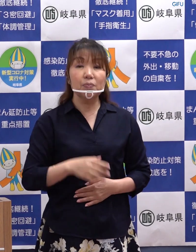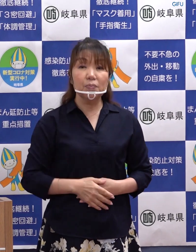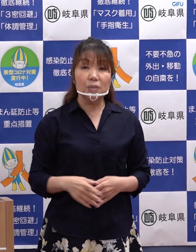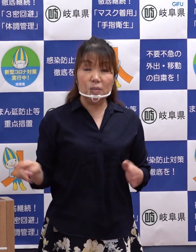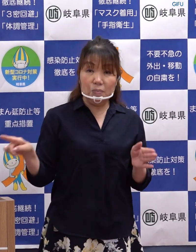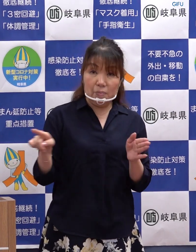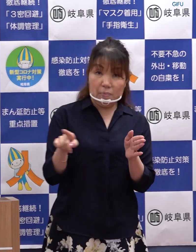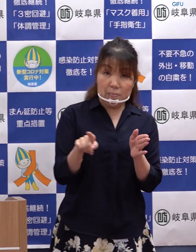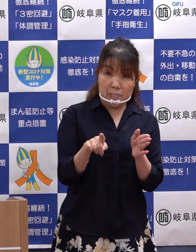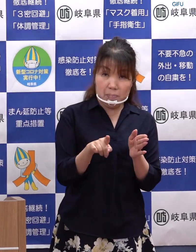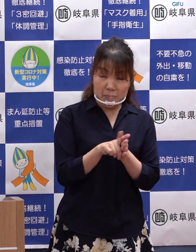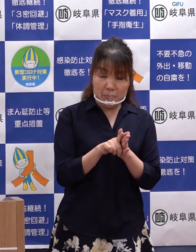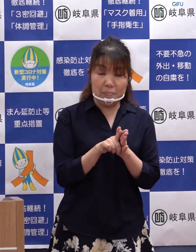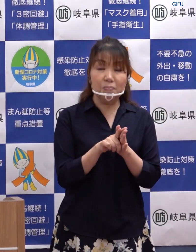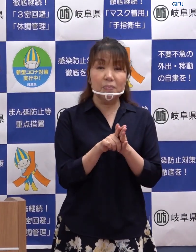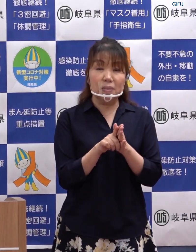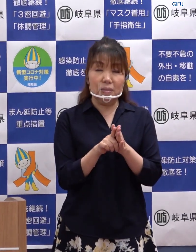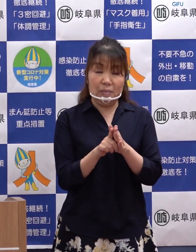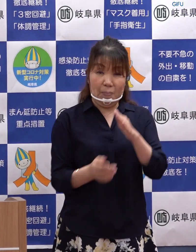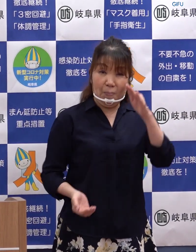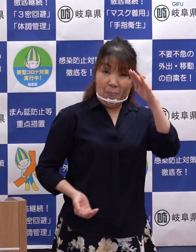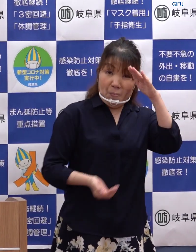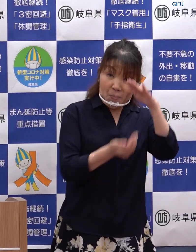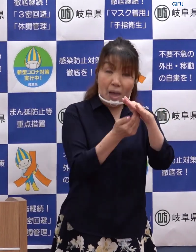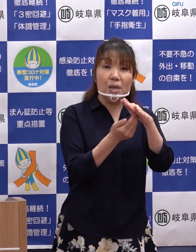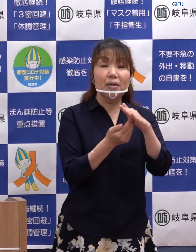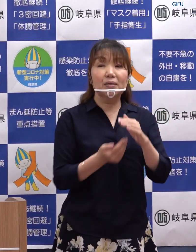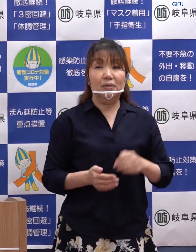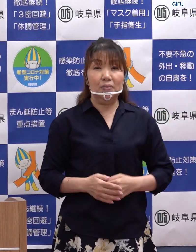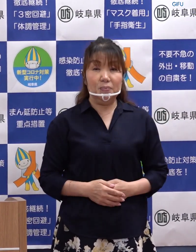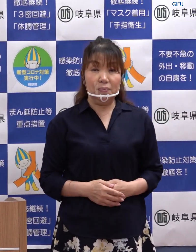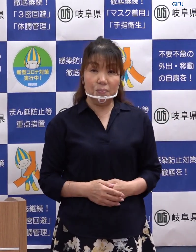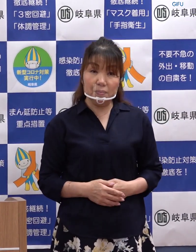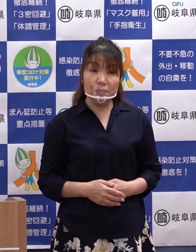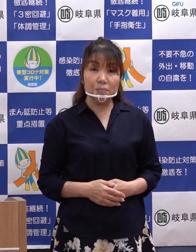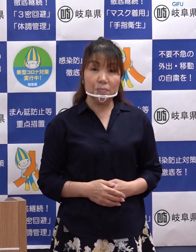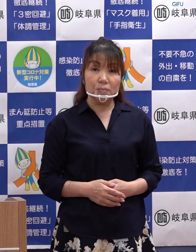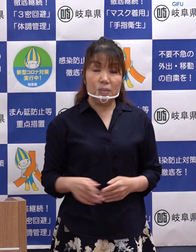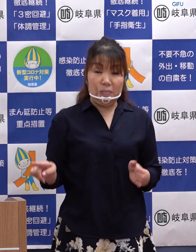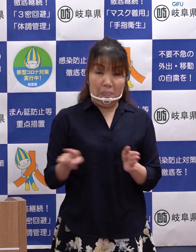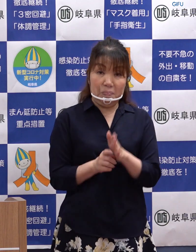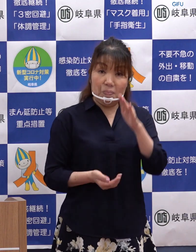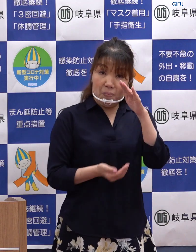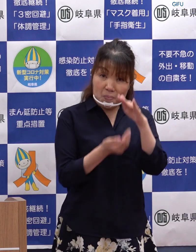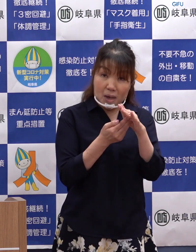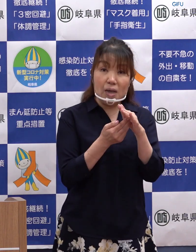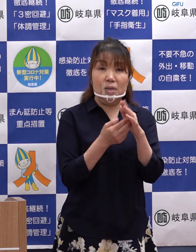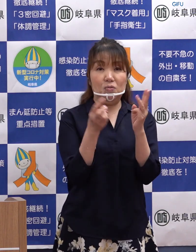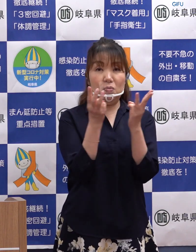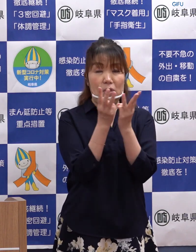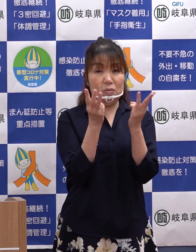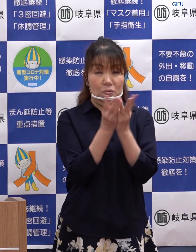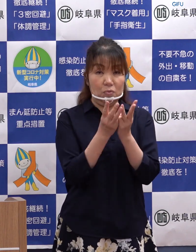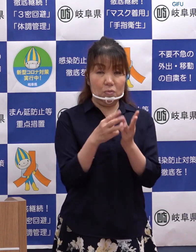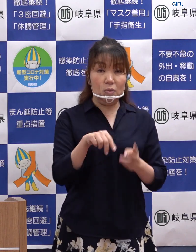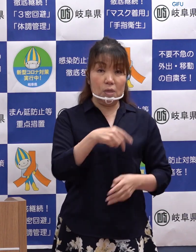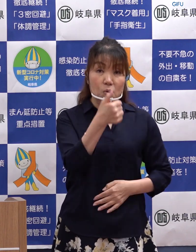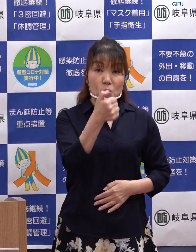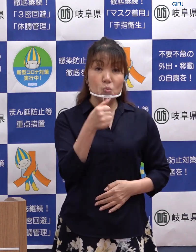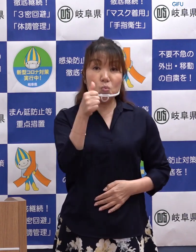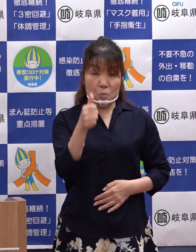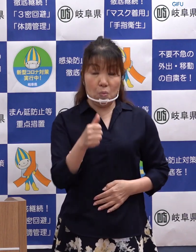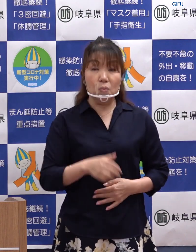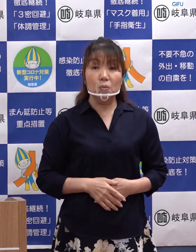これまでから大きく伸びました。過去最多ということでございます。